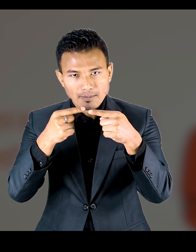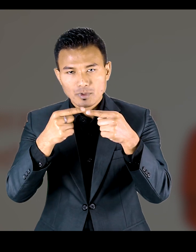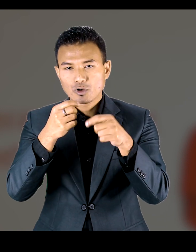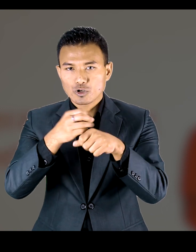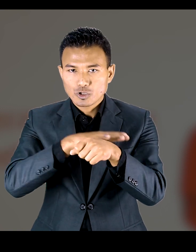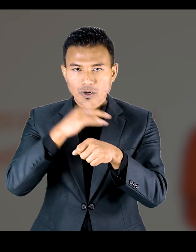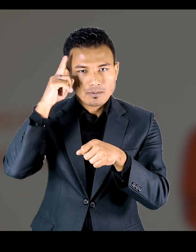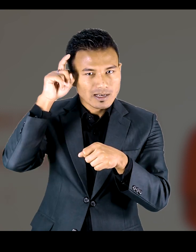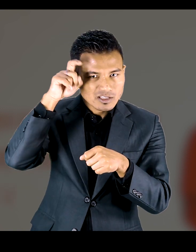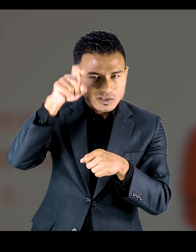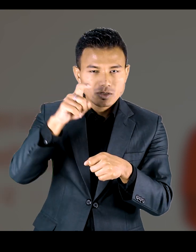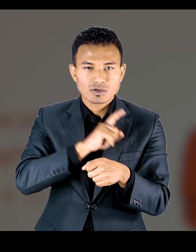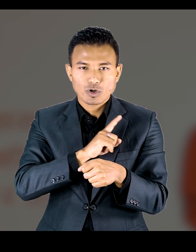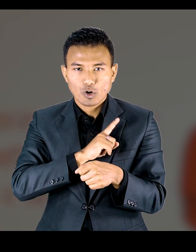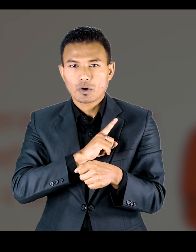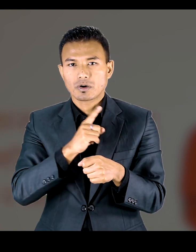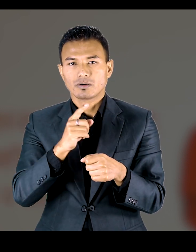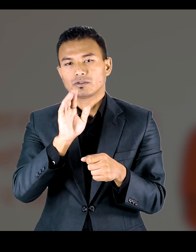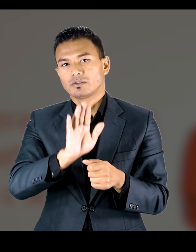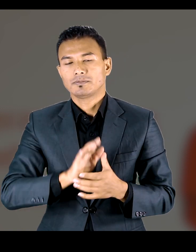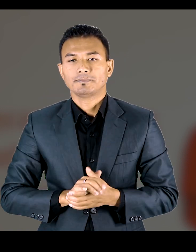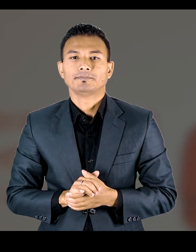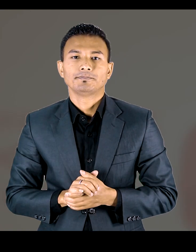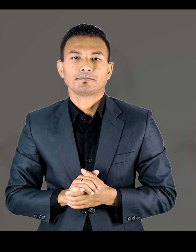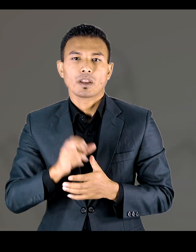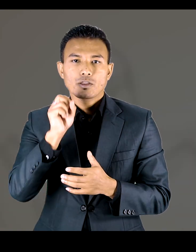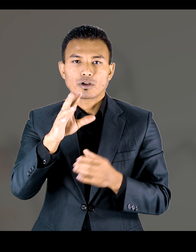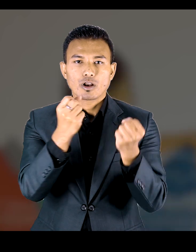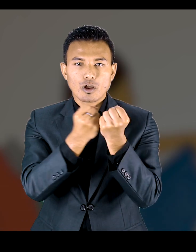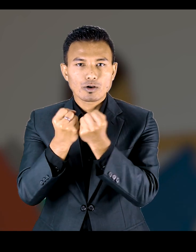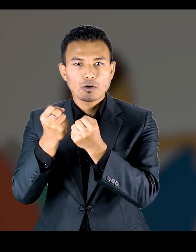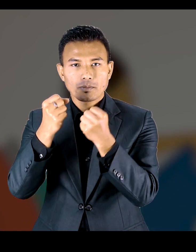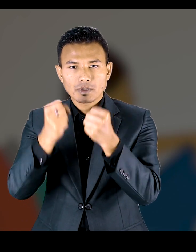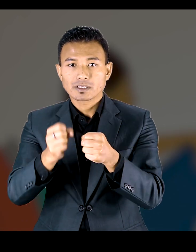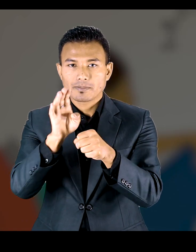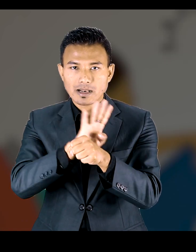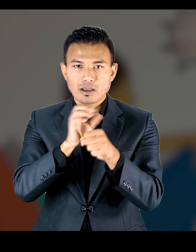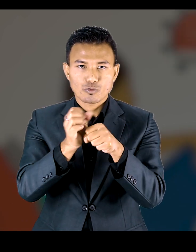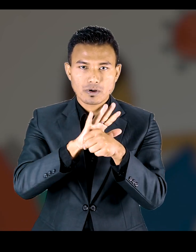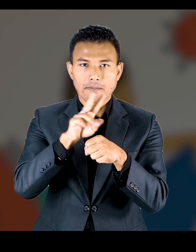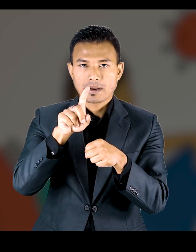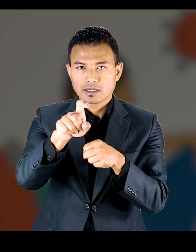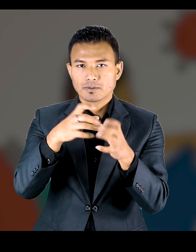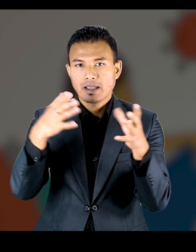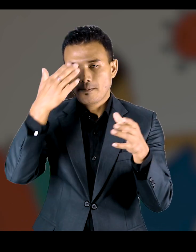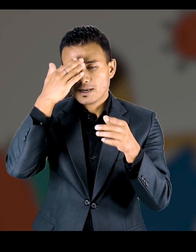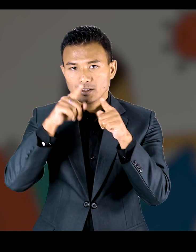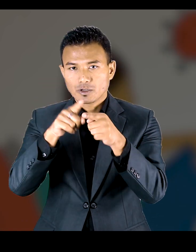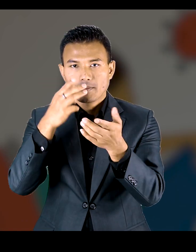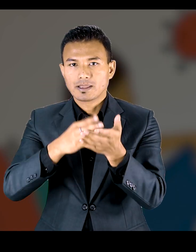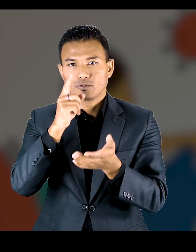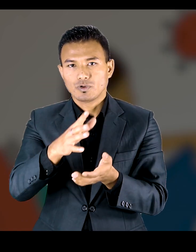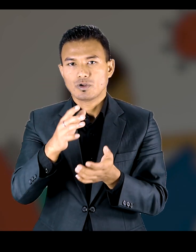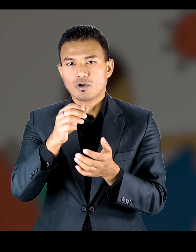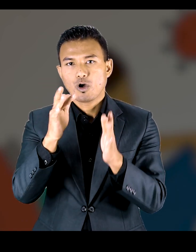असर, मानसिक तनाव, डर र त्रास छ। तर लकडाउनमा बसिरहँदा कोरोना भाइरस महामारीसँग मात्र